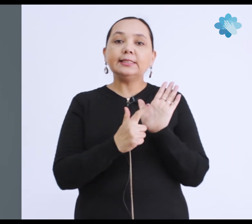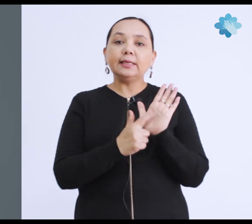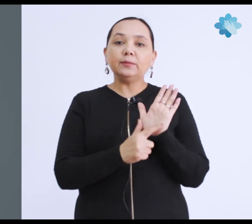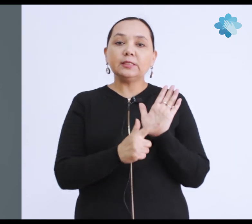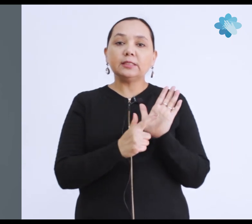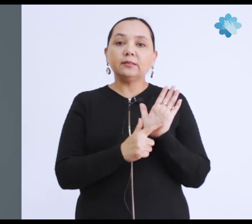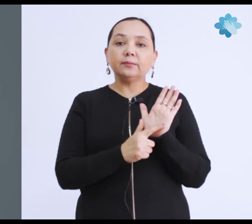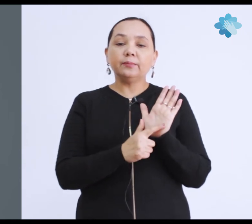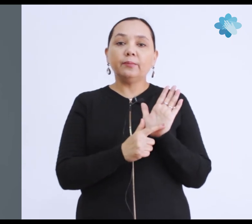семьдесят,